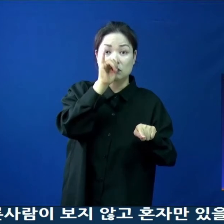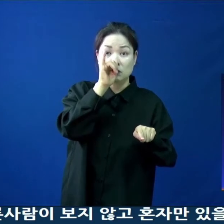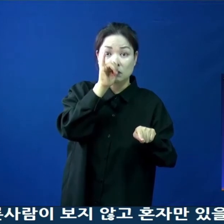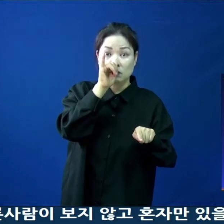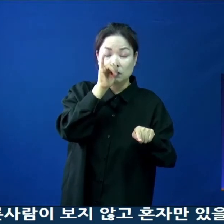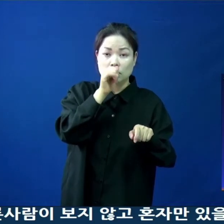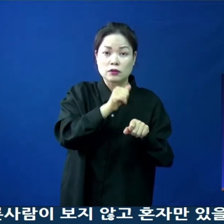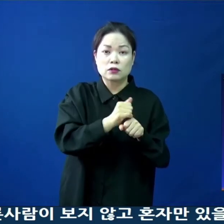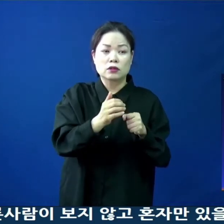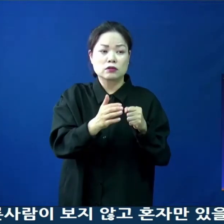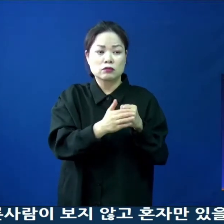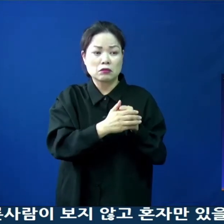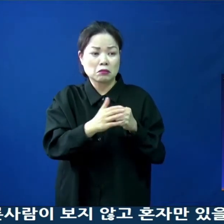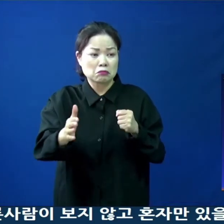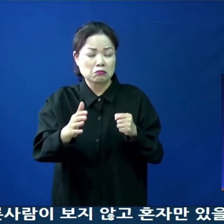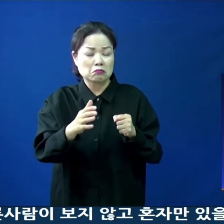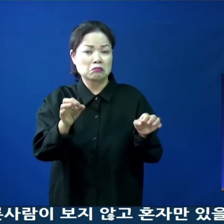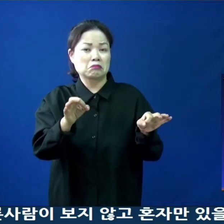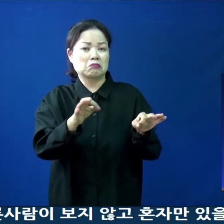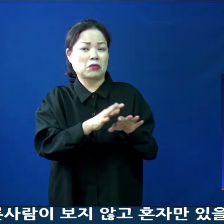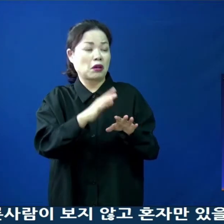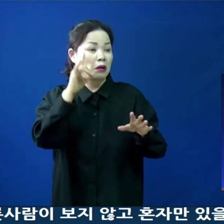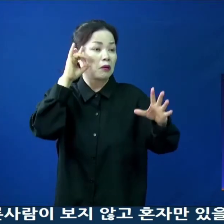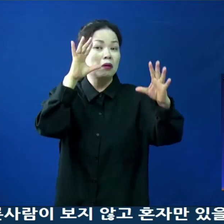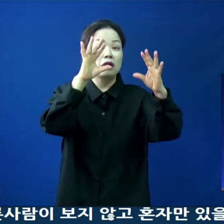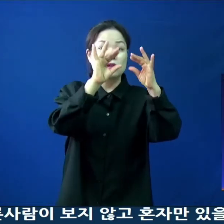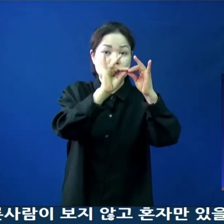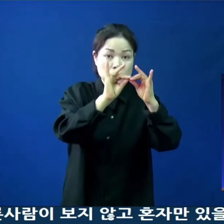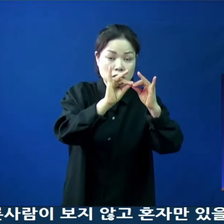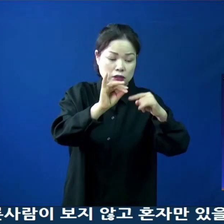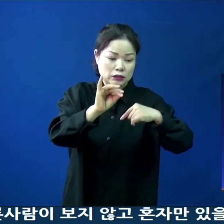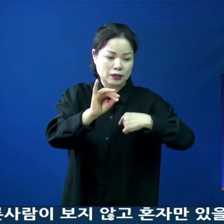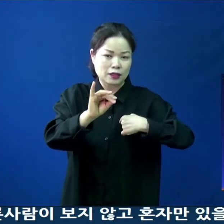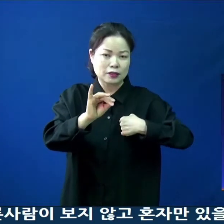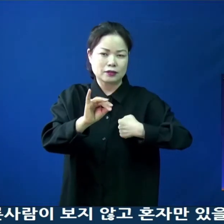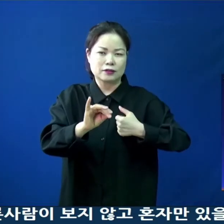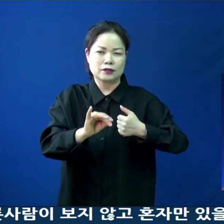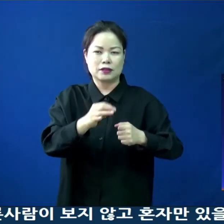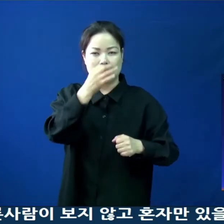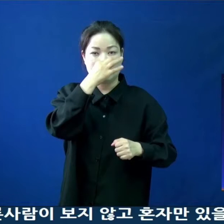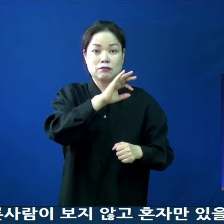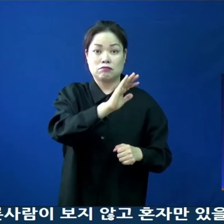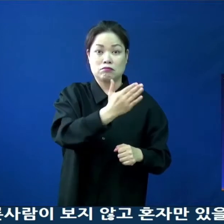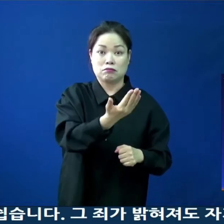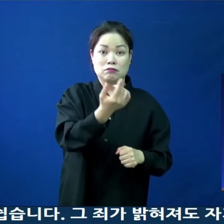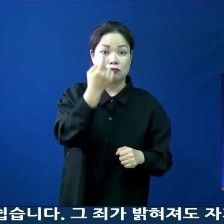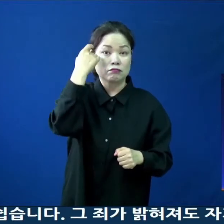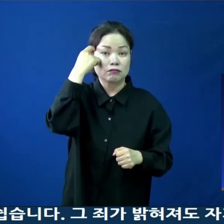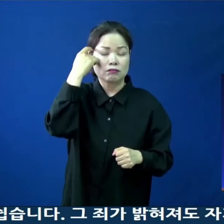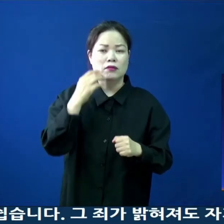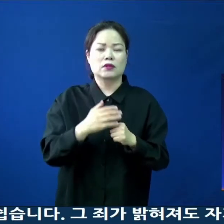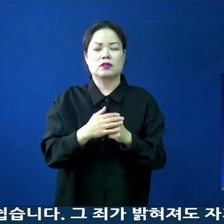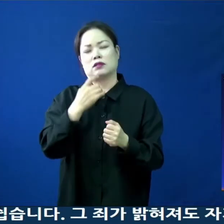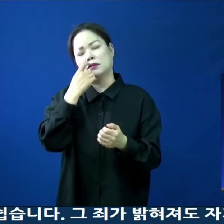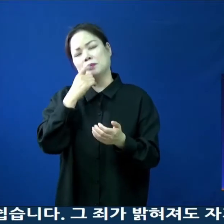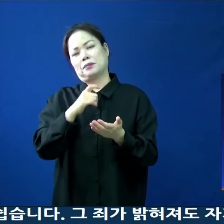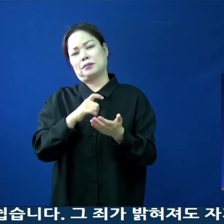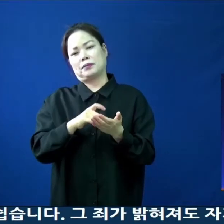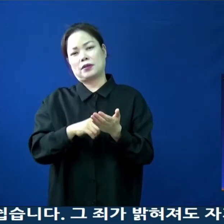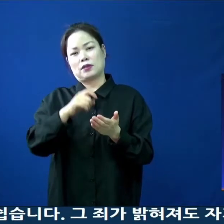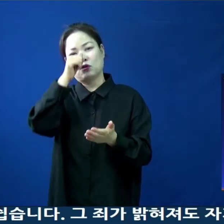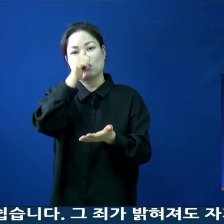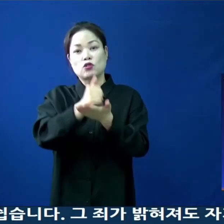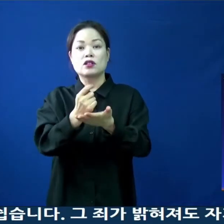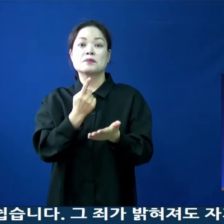그래서 묵인하거나 동조하는 것이 자신에게 유리하다고 판단될 때, 그럴 때 쉽게 우리는 죄를